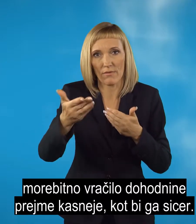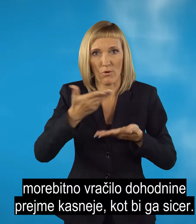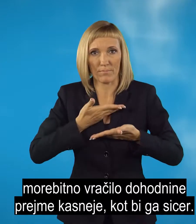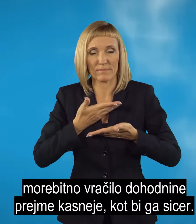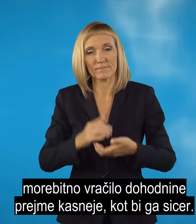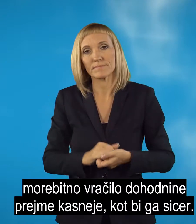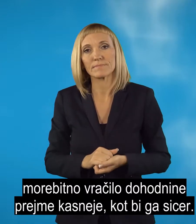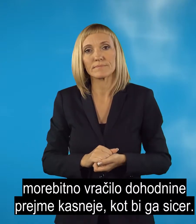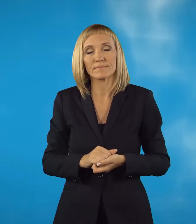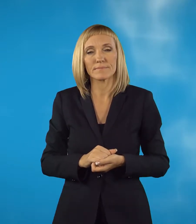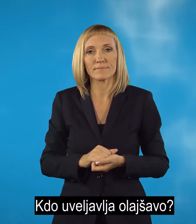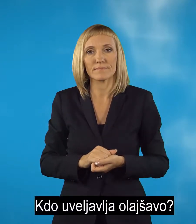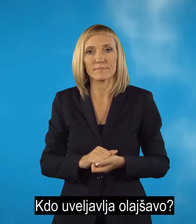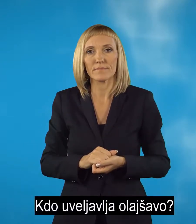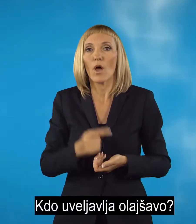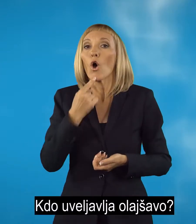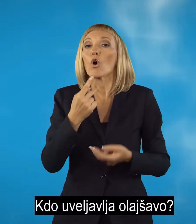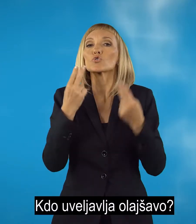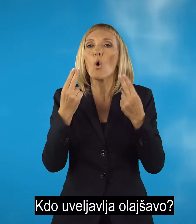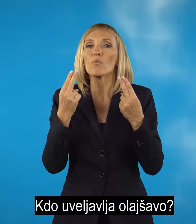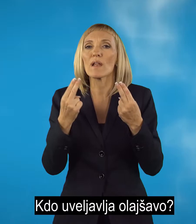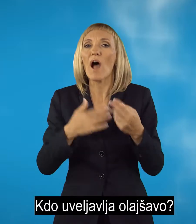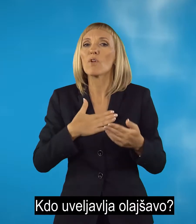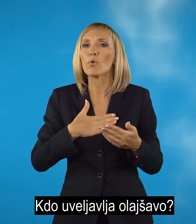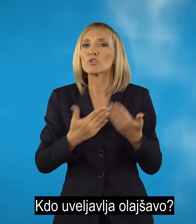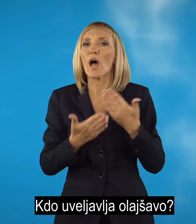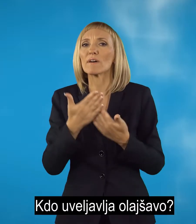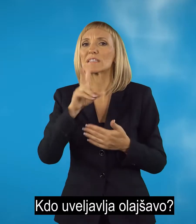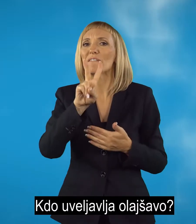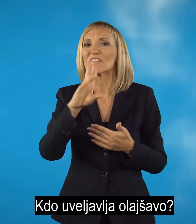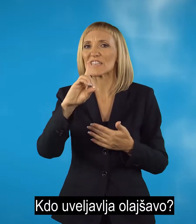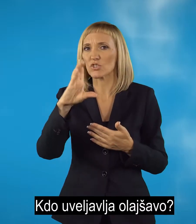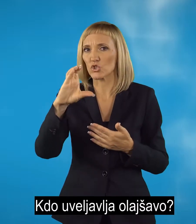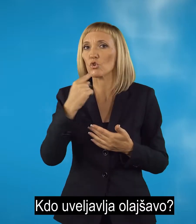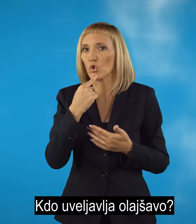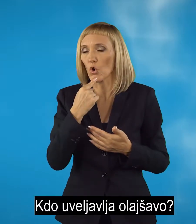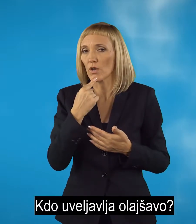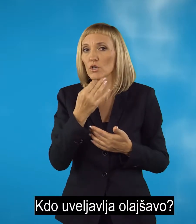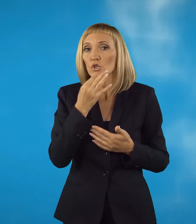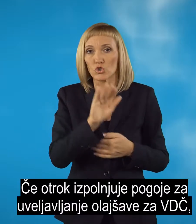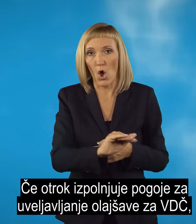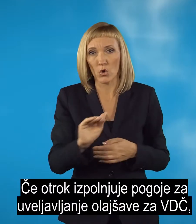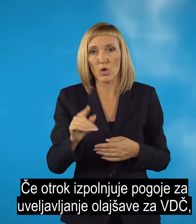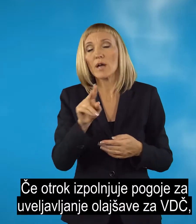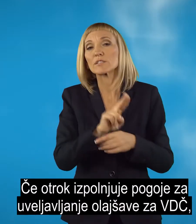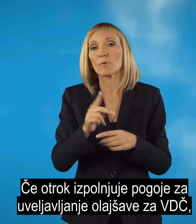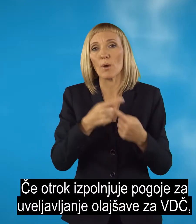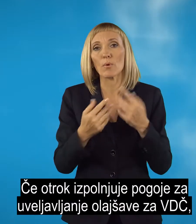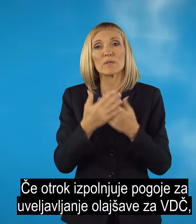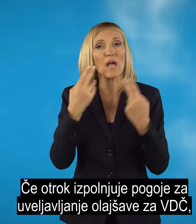sicer. Kdo uveljavlja olajšavo? Če otrok izpolnjuje pogoje za